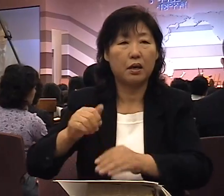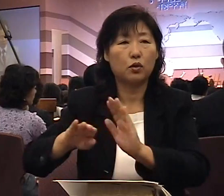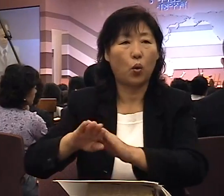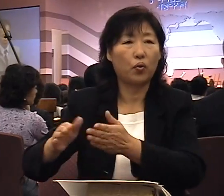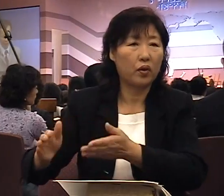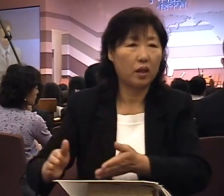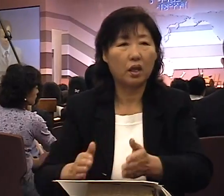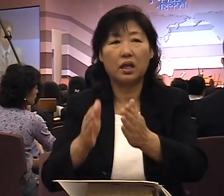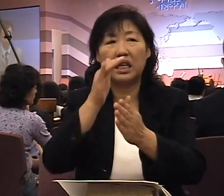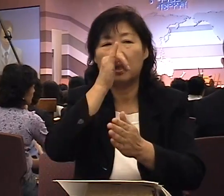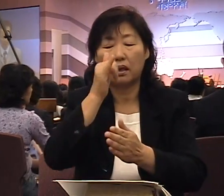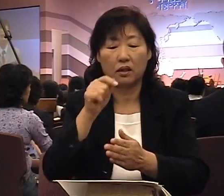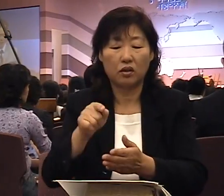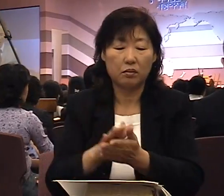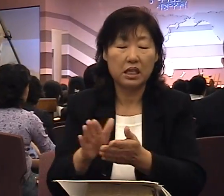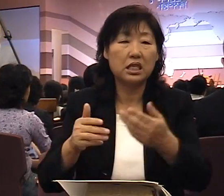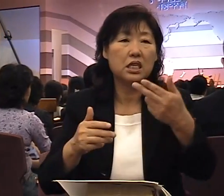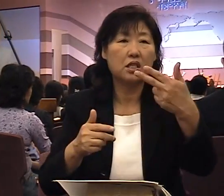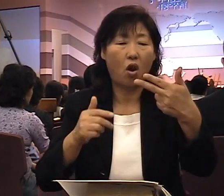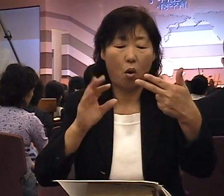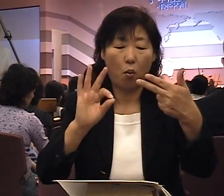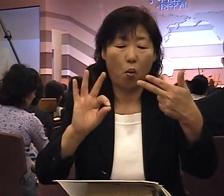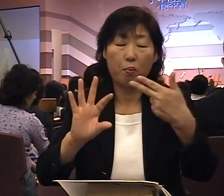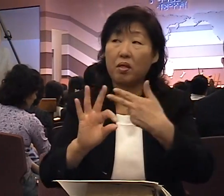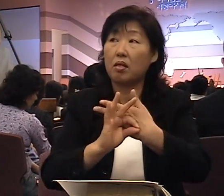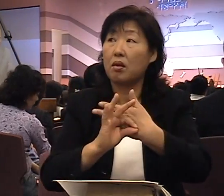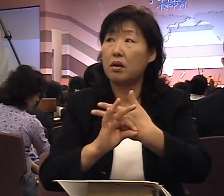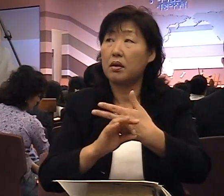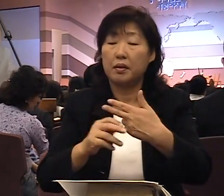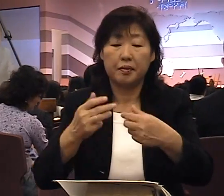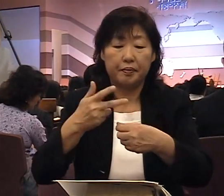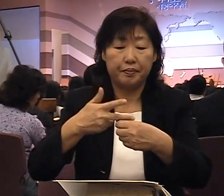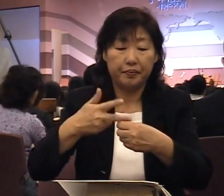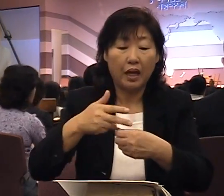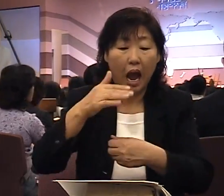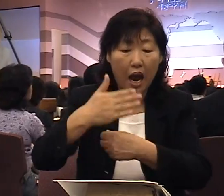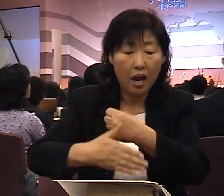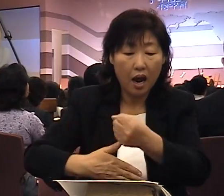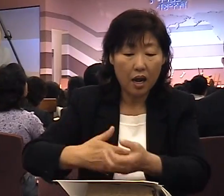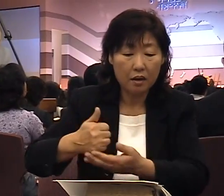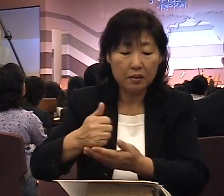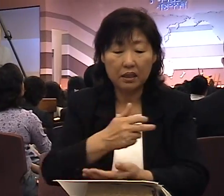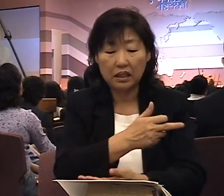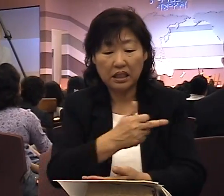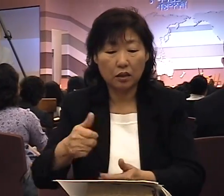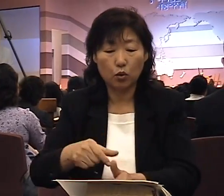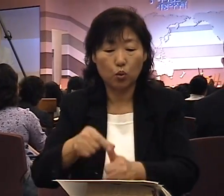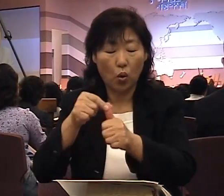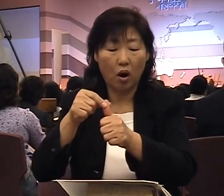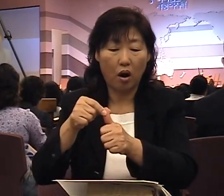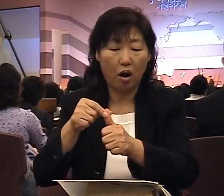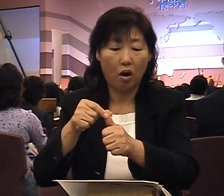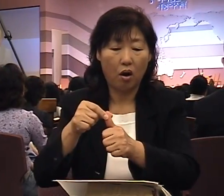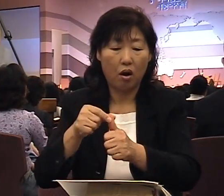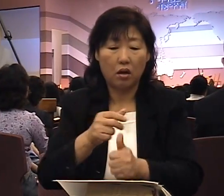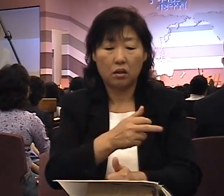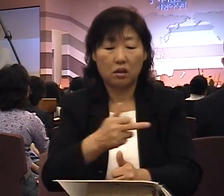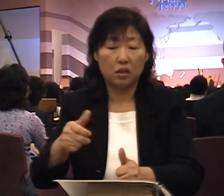겁니다. 오늘 7절을 다시 보세요. 7절 다시 보세요. 여기 보면 하나님이 큰 구원으로